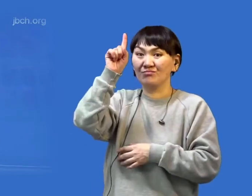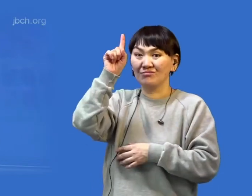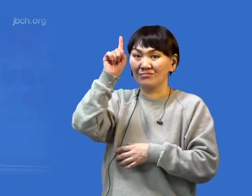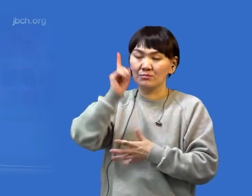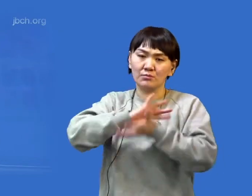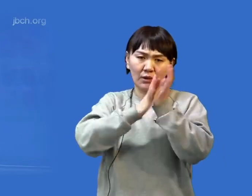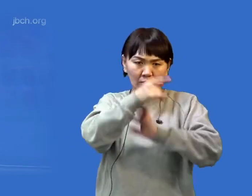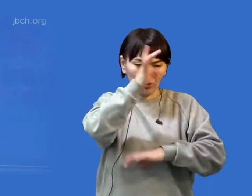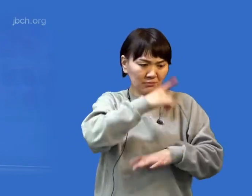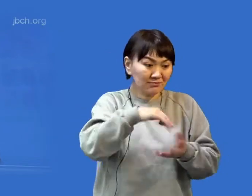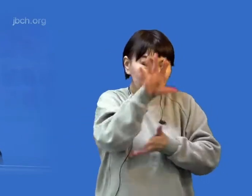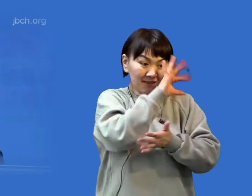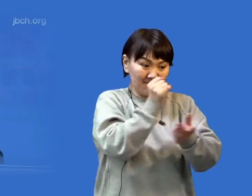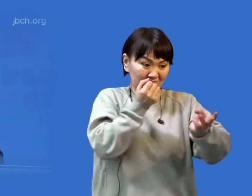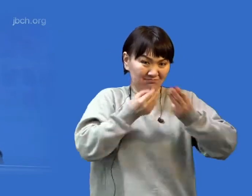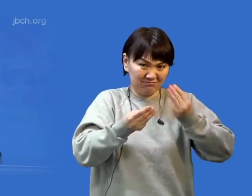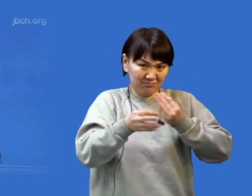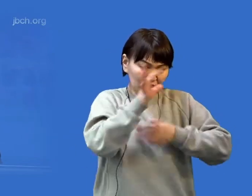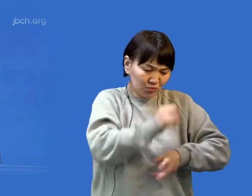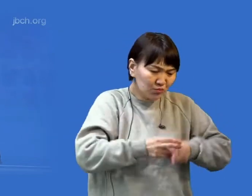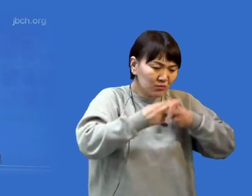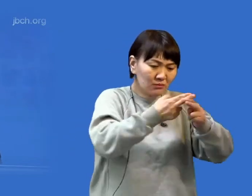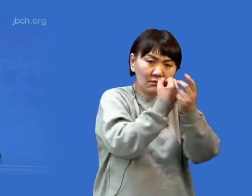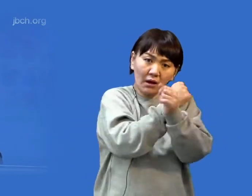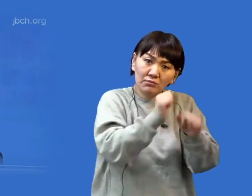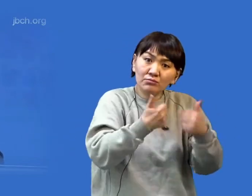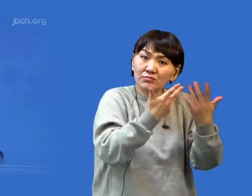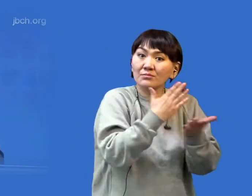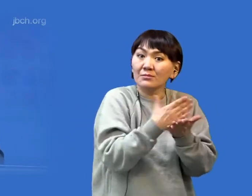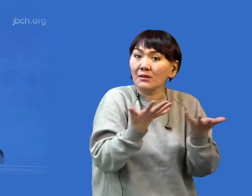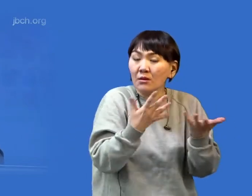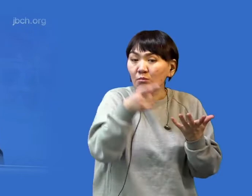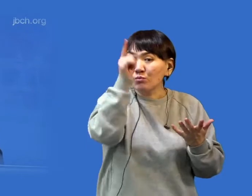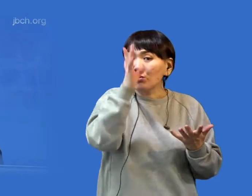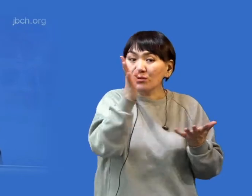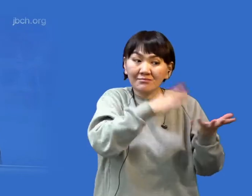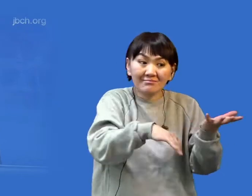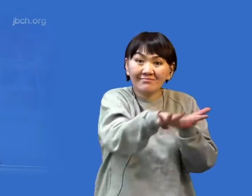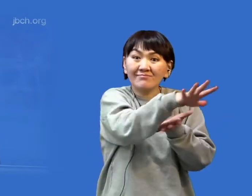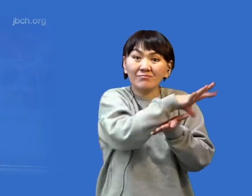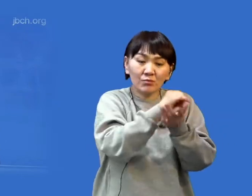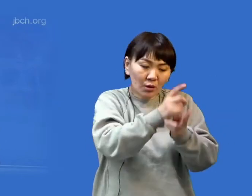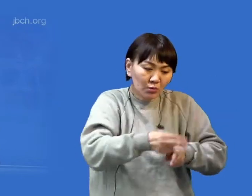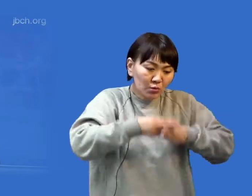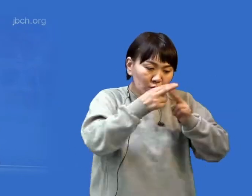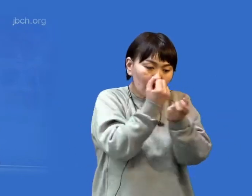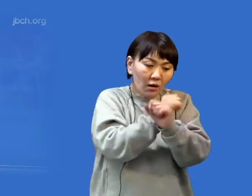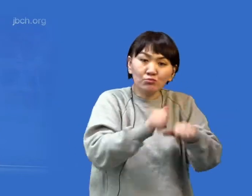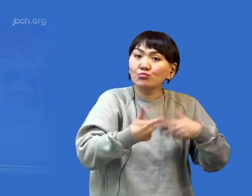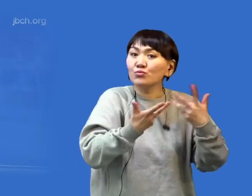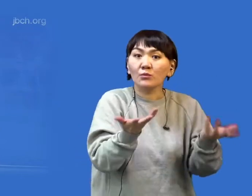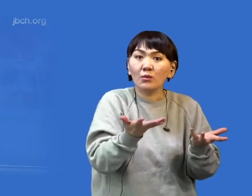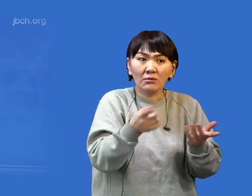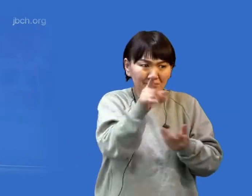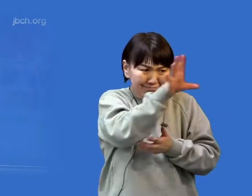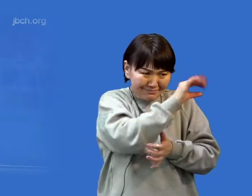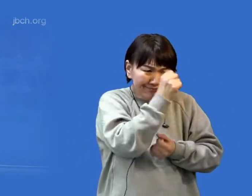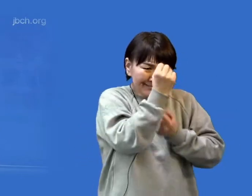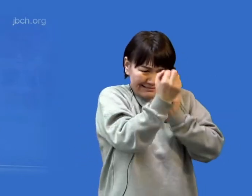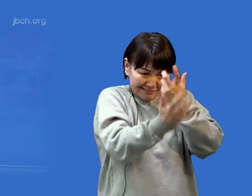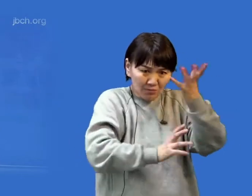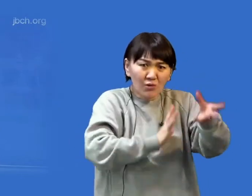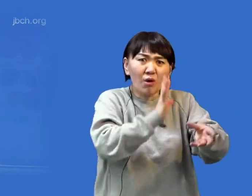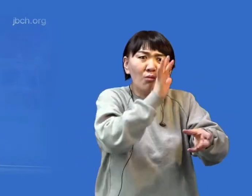шүүгээд тэгээд тэндээс аварч байна. Тэглэр чин бурхан тэр дундаас тэр хүмүүсийг аварч байна гэдэг чин там руу явах хүмүүсийг